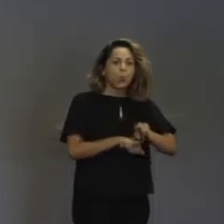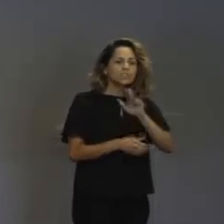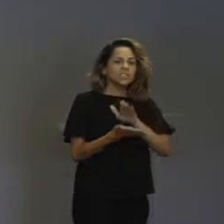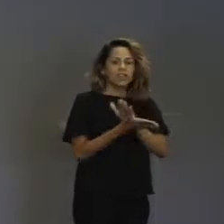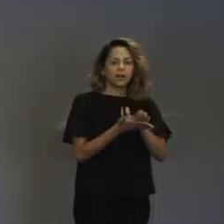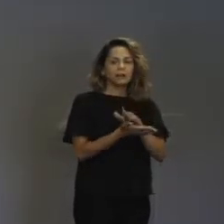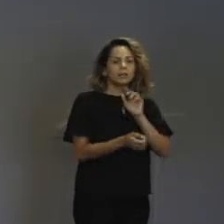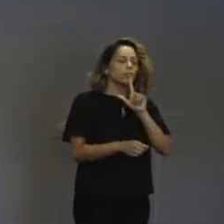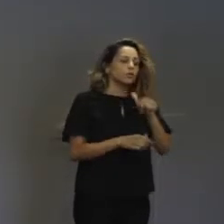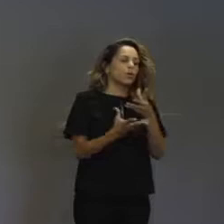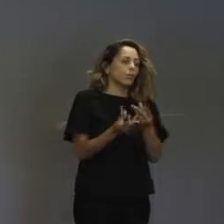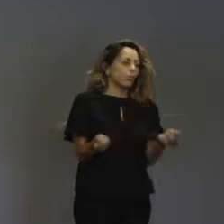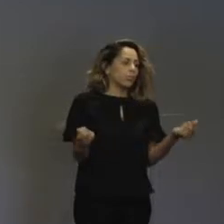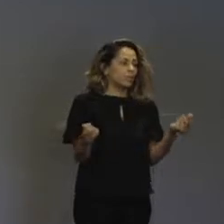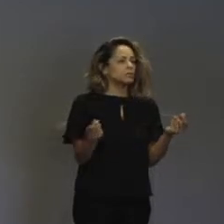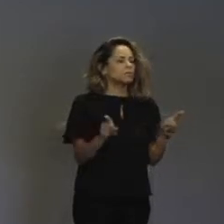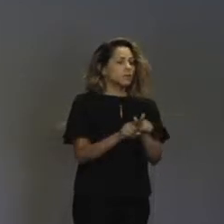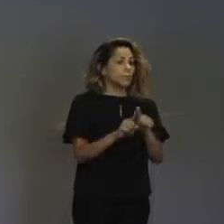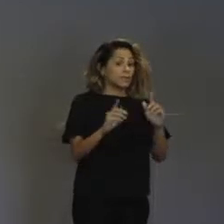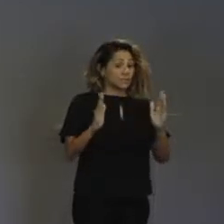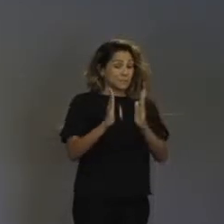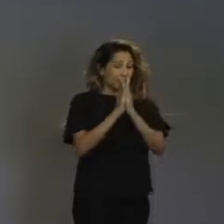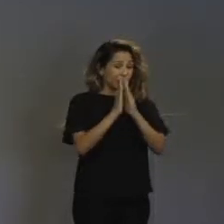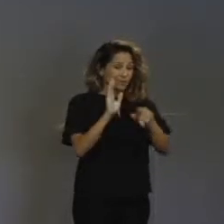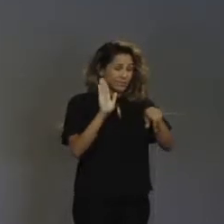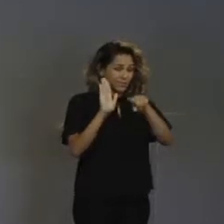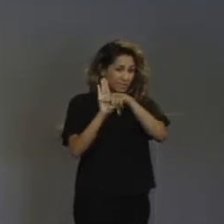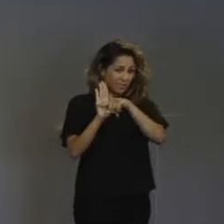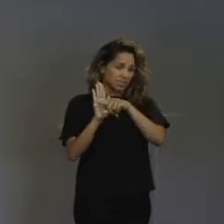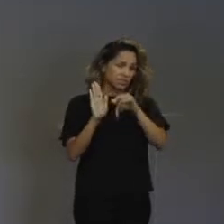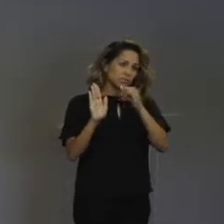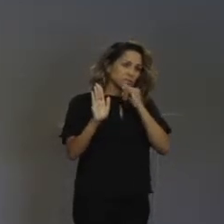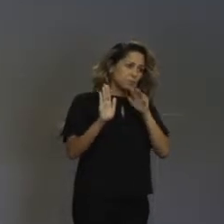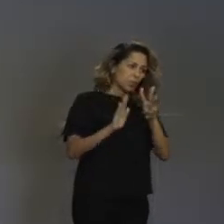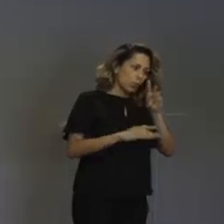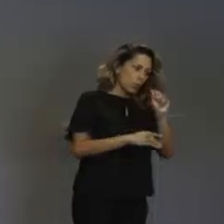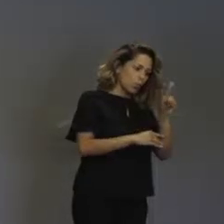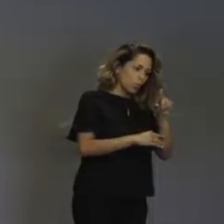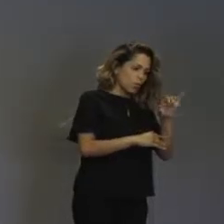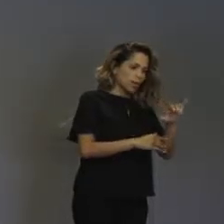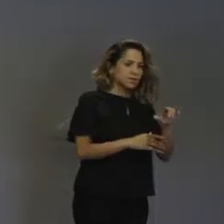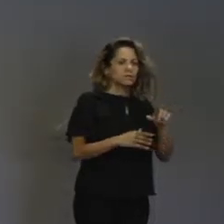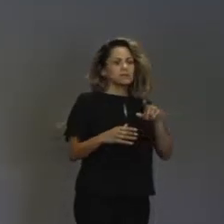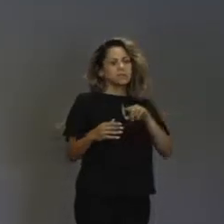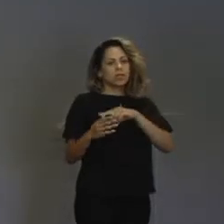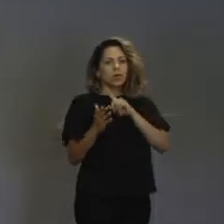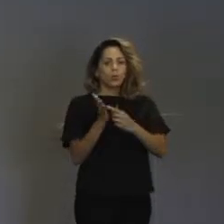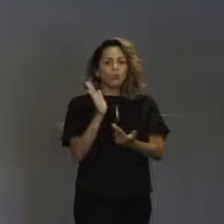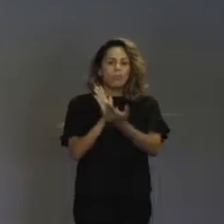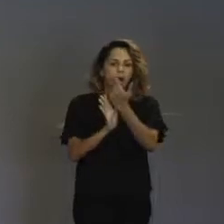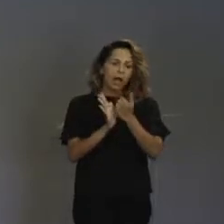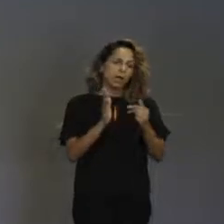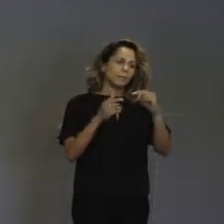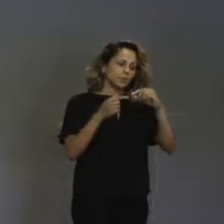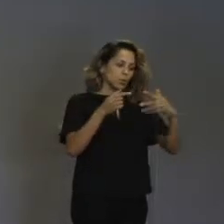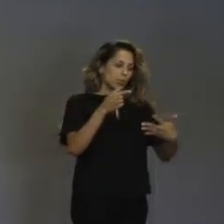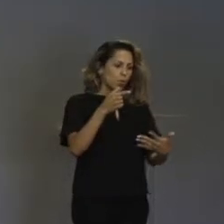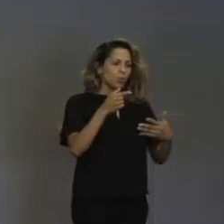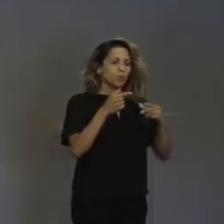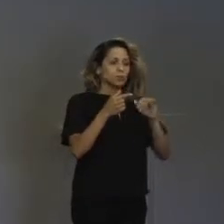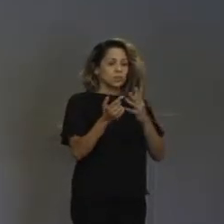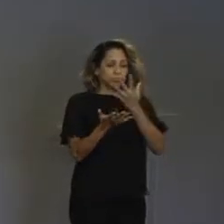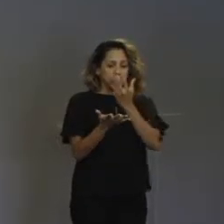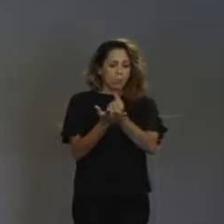E um dos impactos negativos de um Waze, de um Google Maps, que são incríveis, é que a gente despluga no momento em que programa